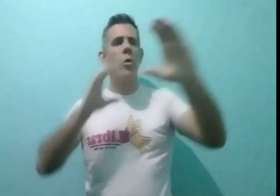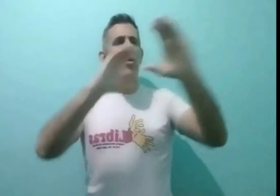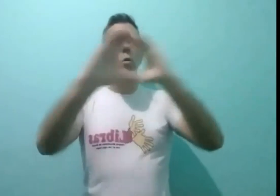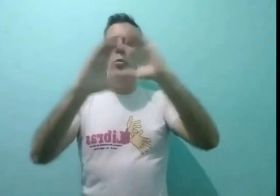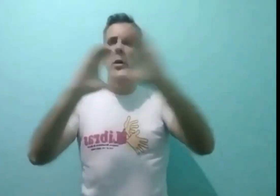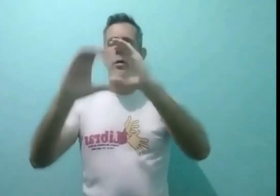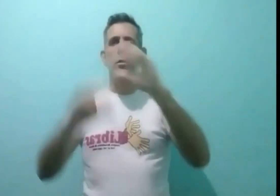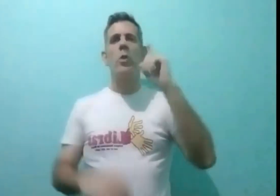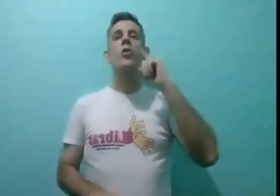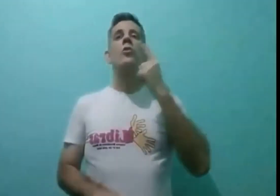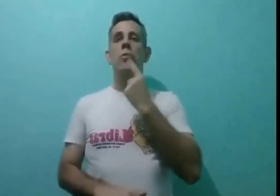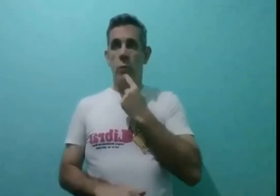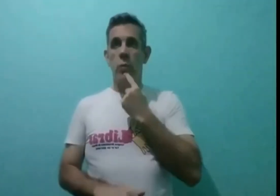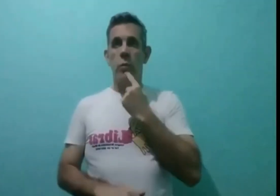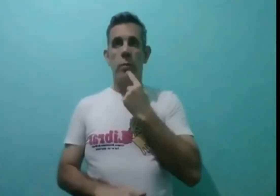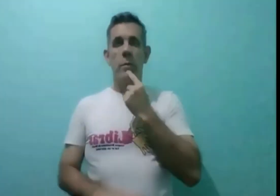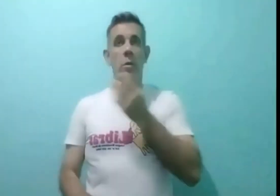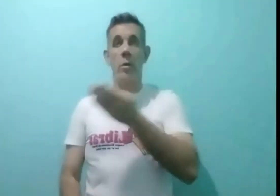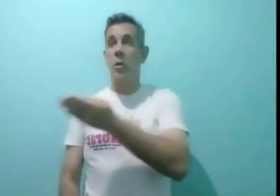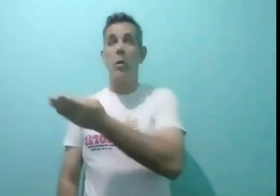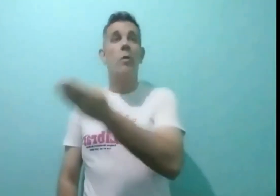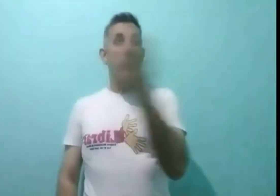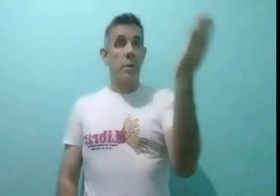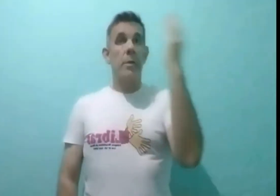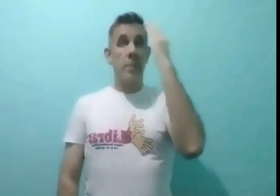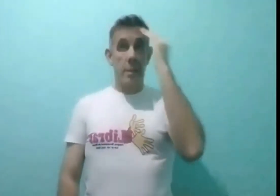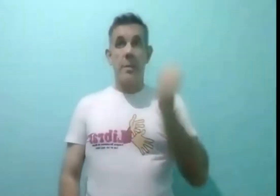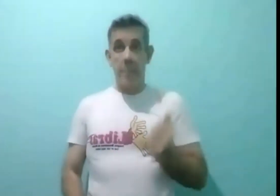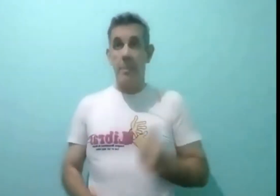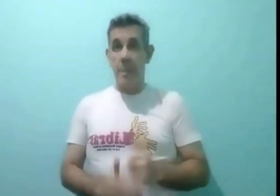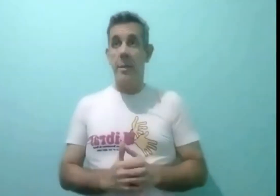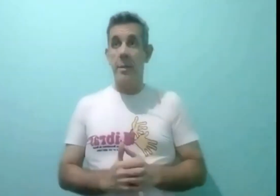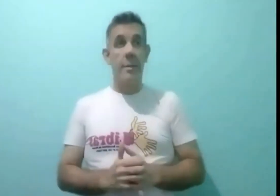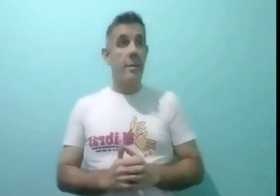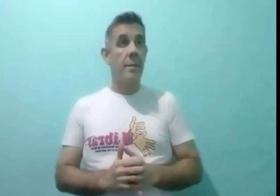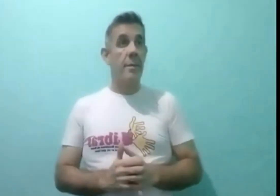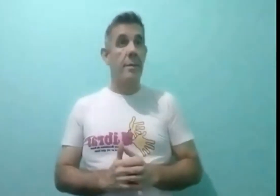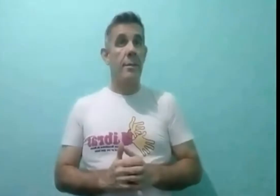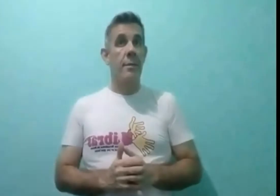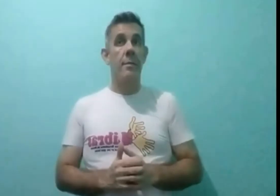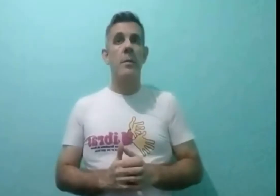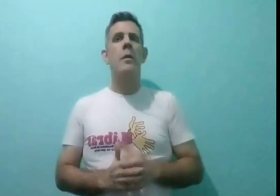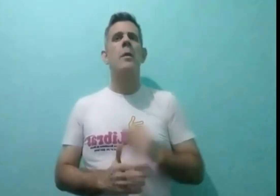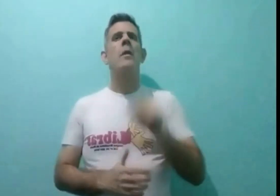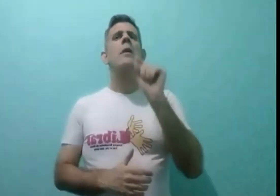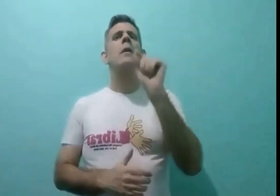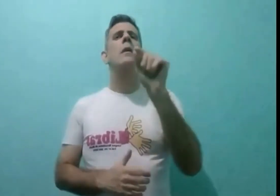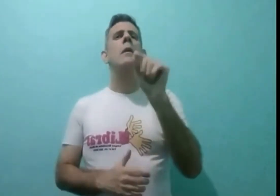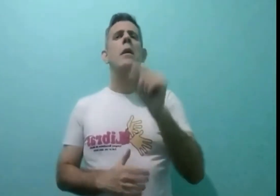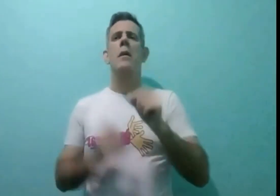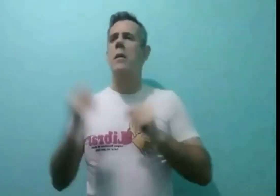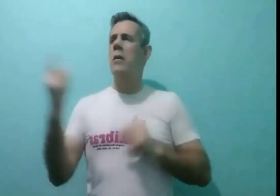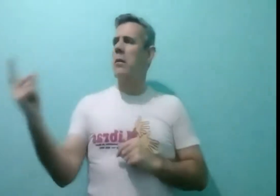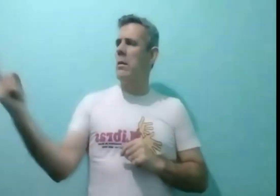território brasileiro e como ela funciona para a comunicação. Vocês sabem como tudo surgiu em relação à língua de sinais aqui